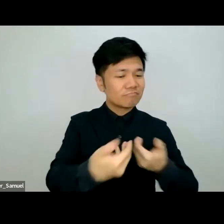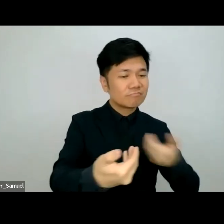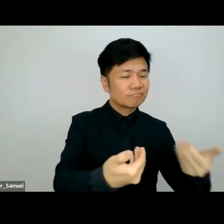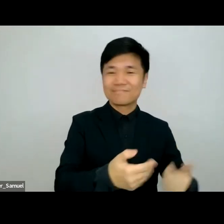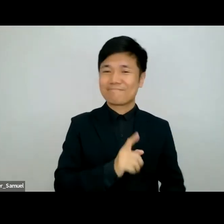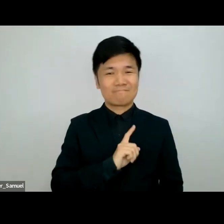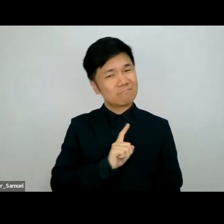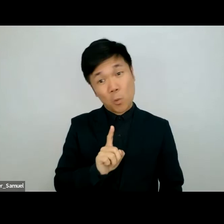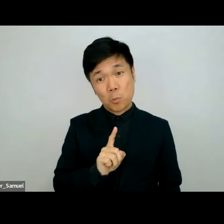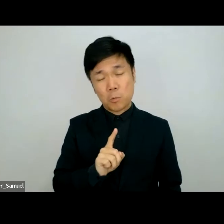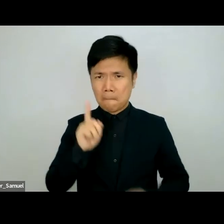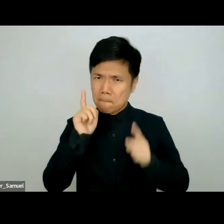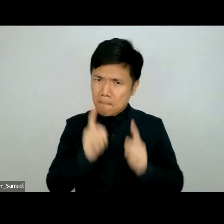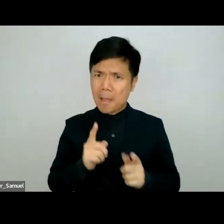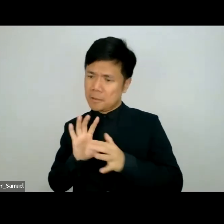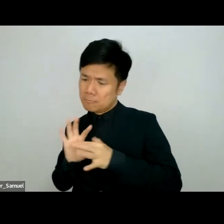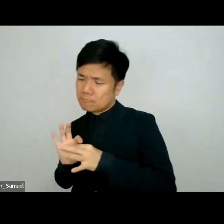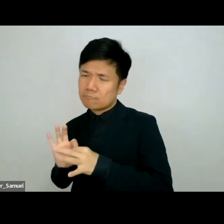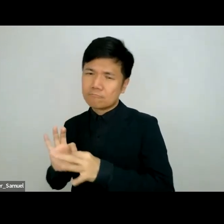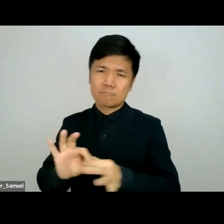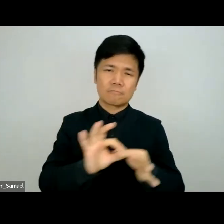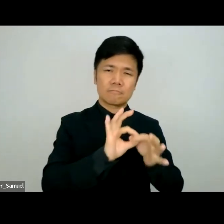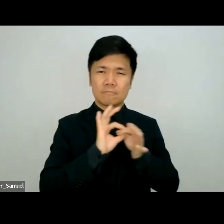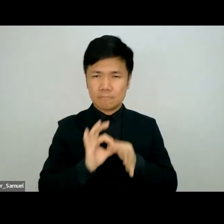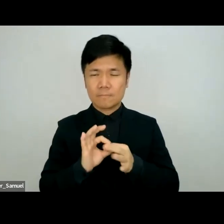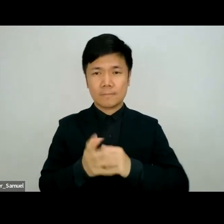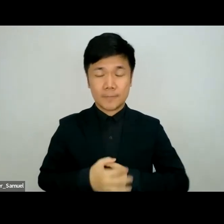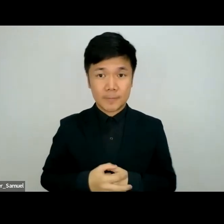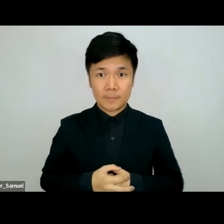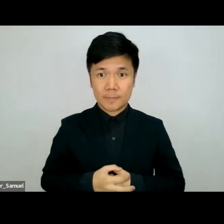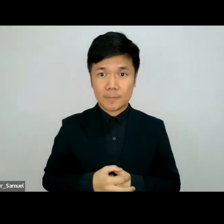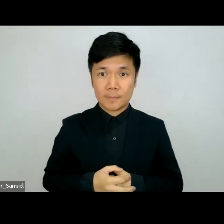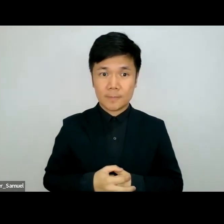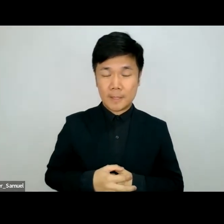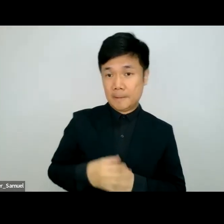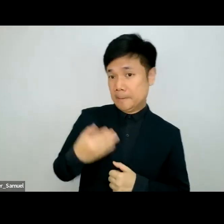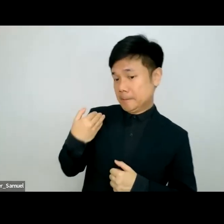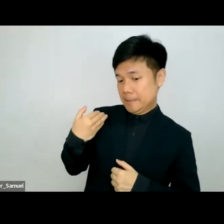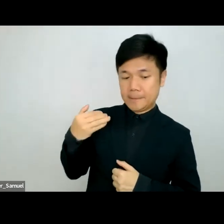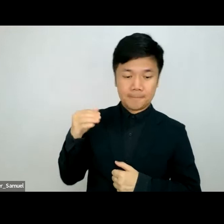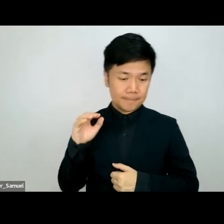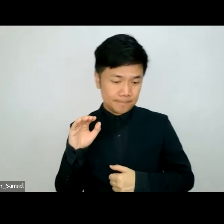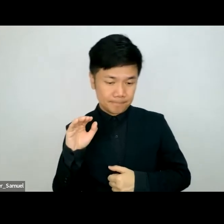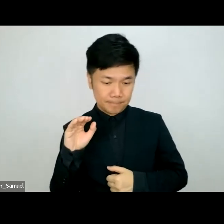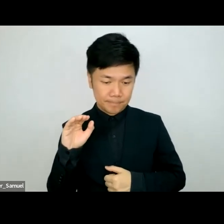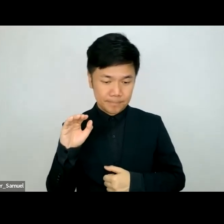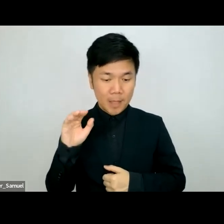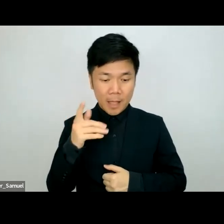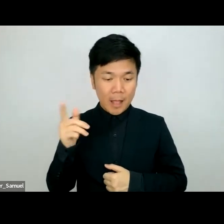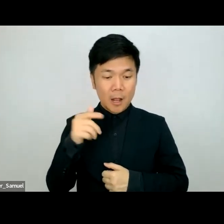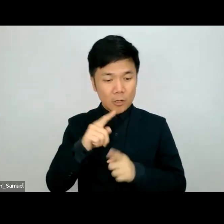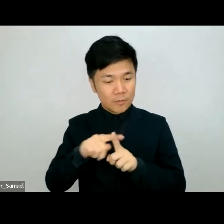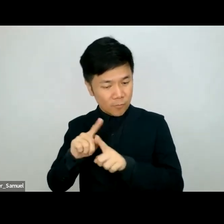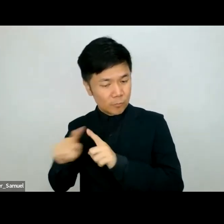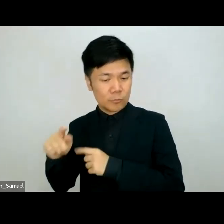travailler seul parce que l'impact nous affecte tous. Mon collègue Stéphane